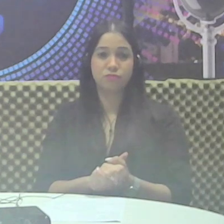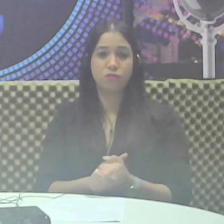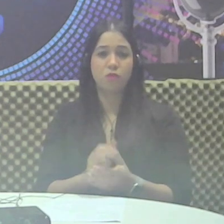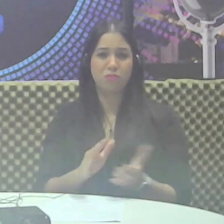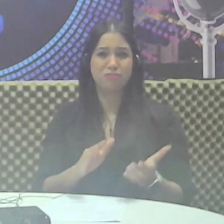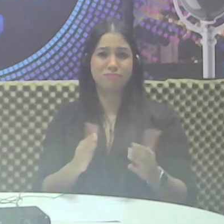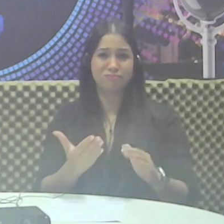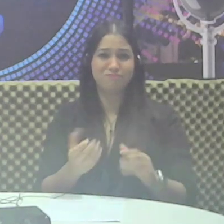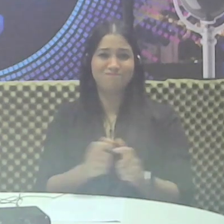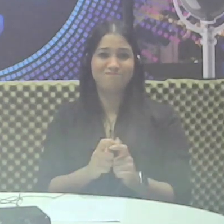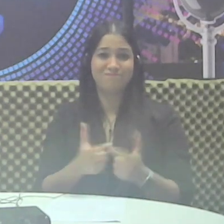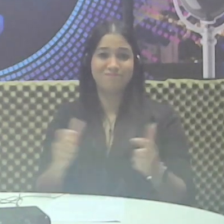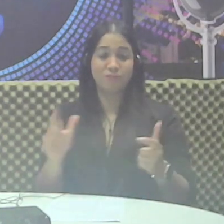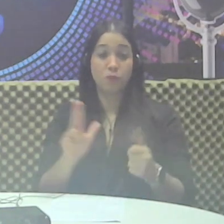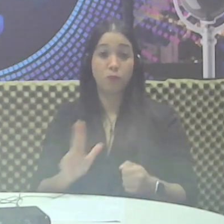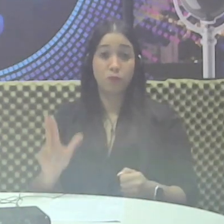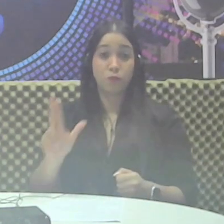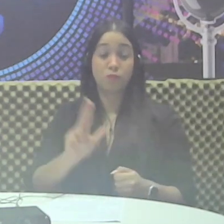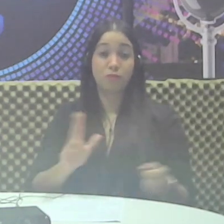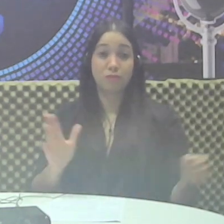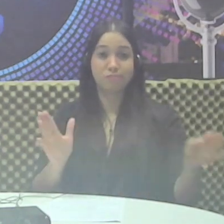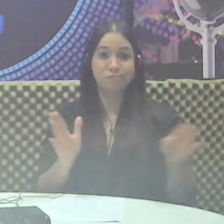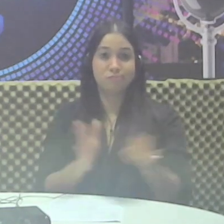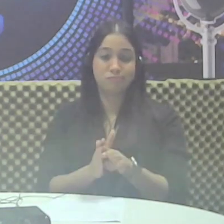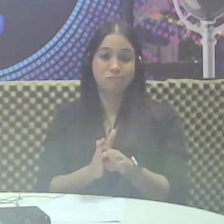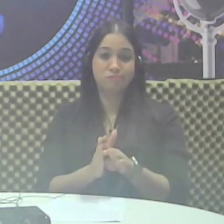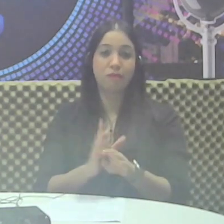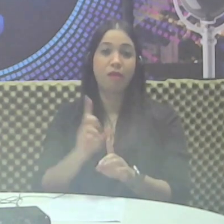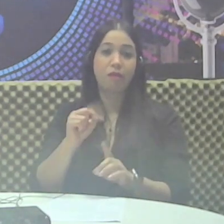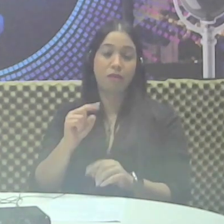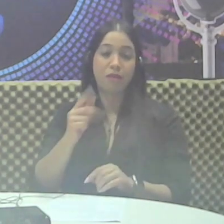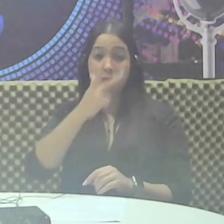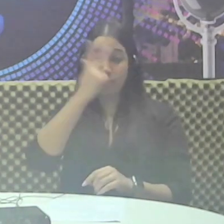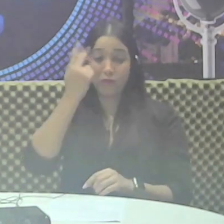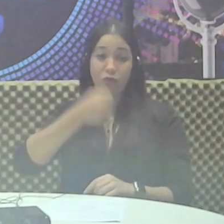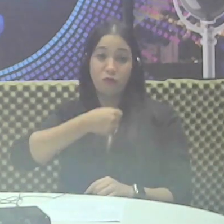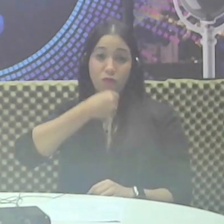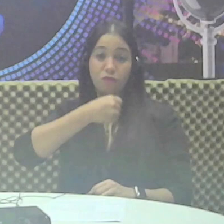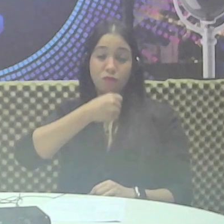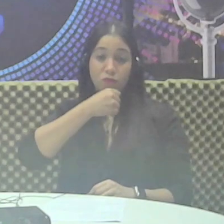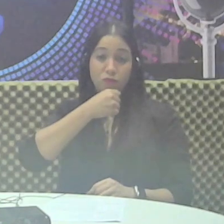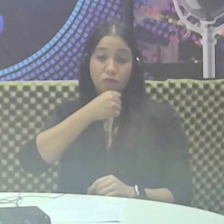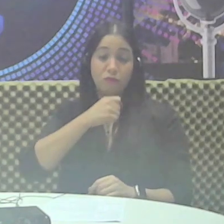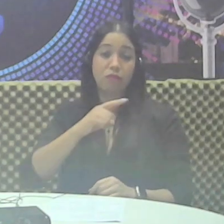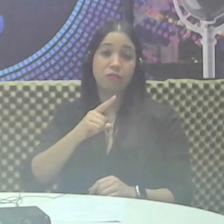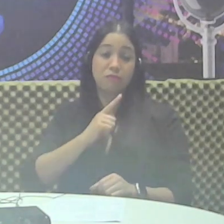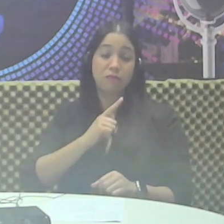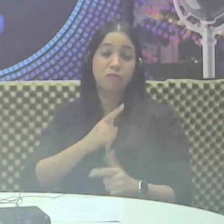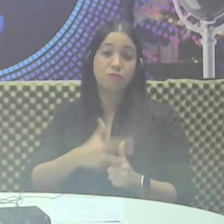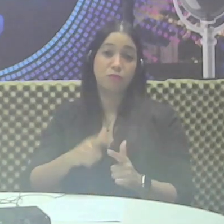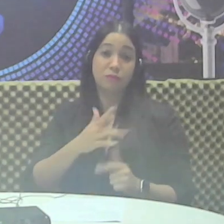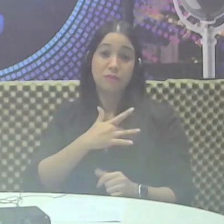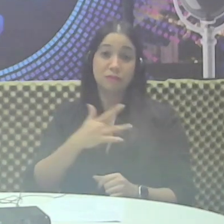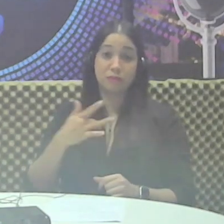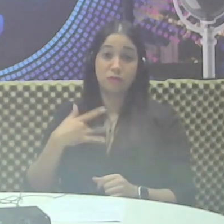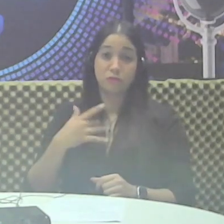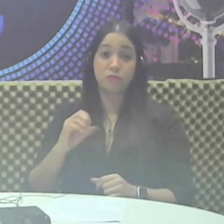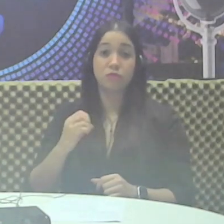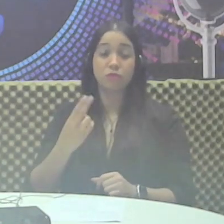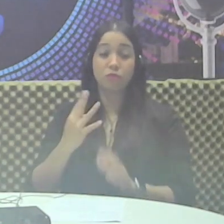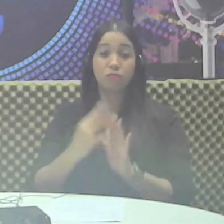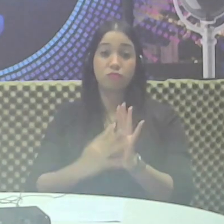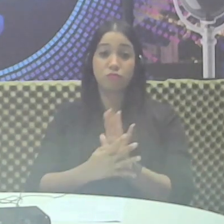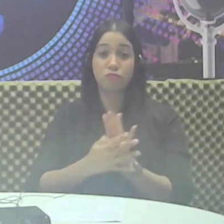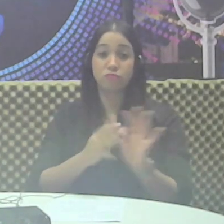óbitos registrados em Uberlândia até o momento corresponde a pessoas idosas com comorbidades e que não estavam com o cronograma